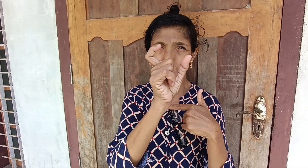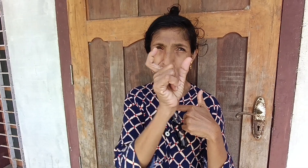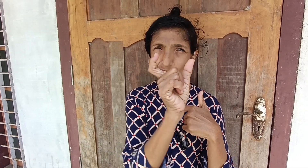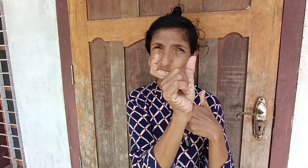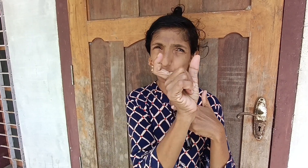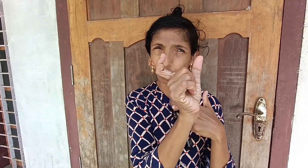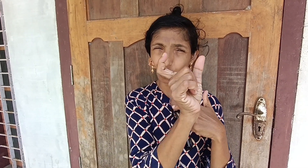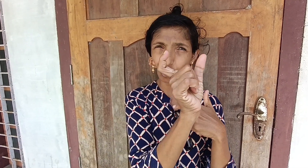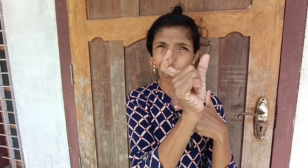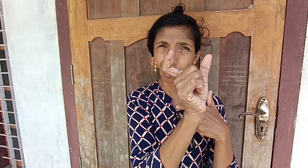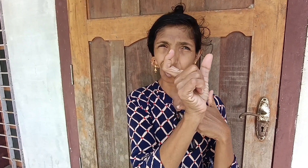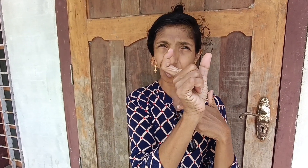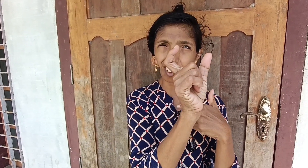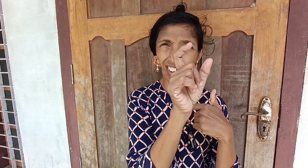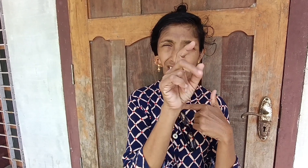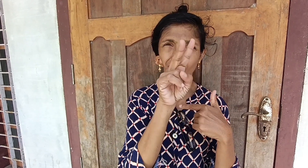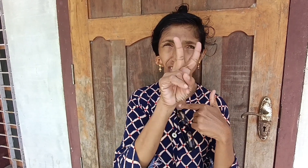എങ്ങനെ ആ യു